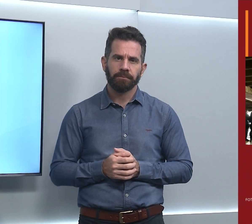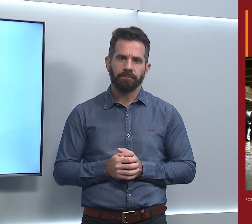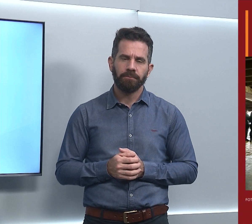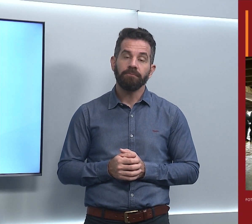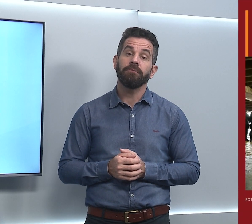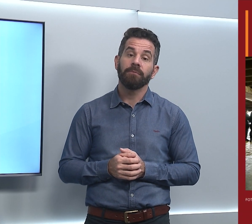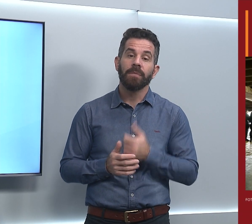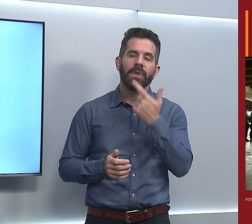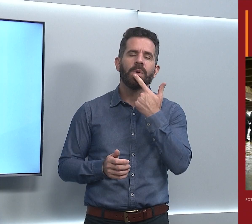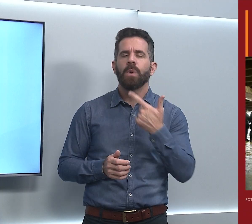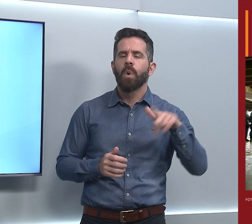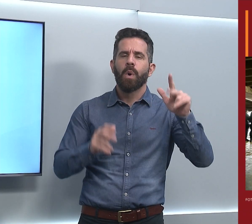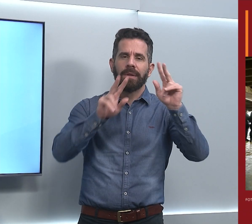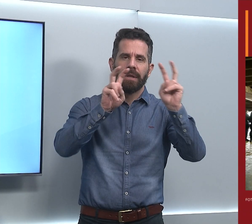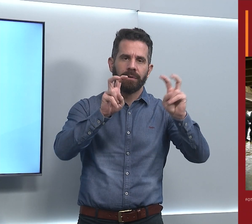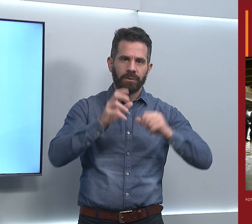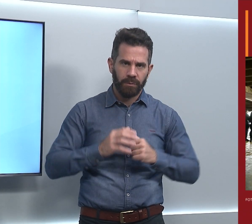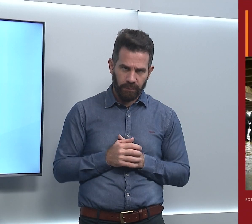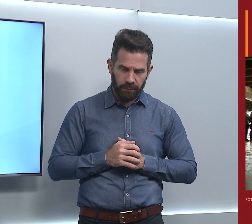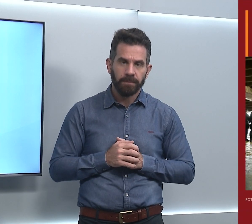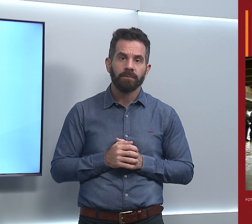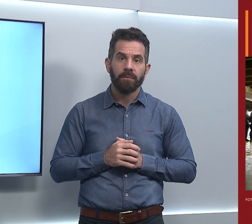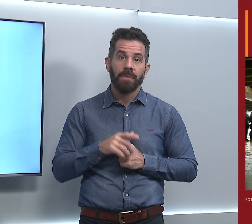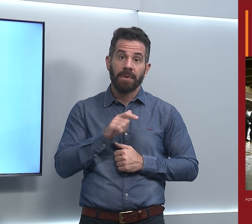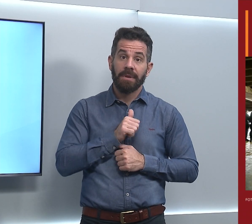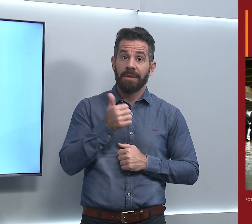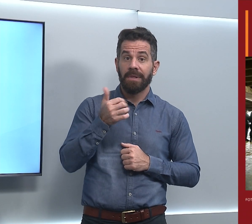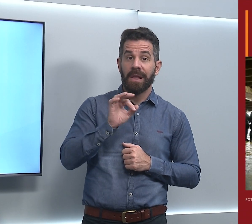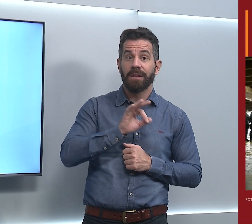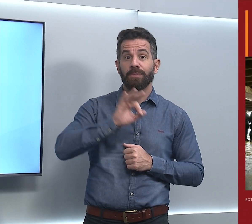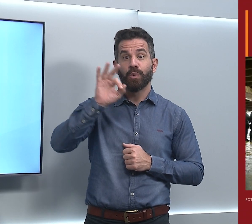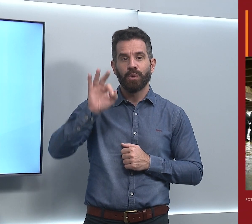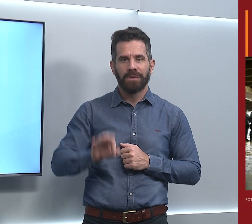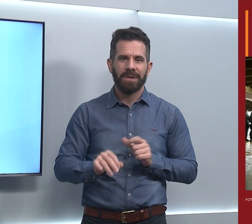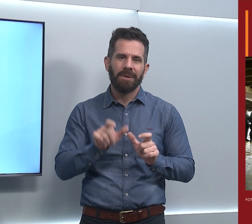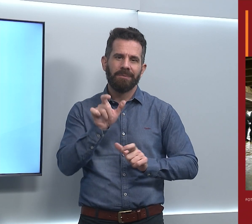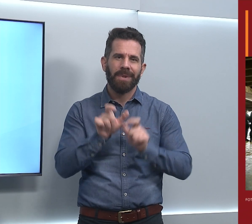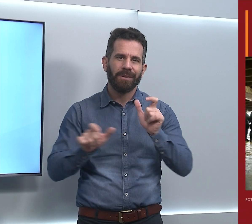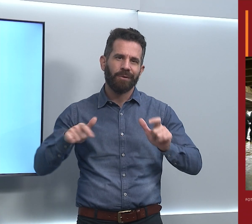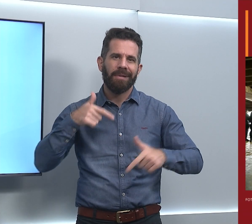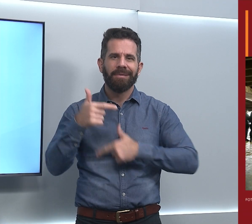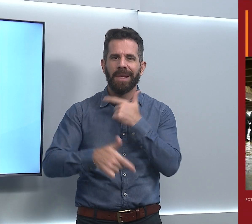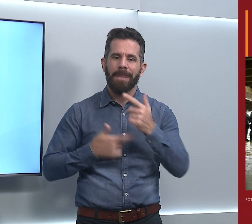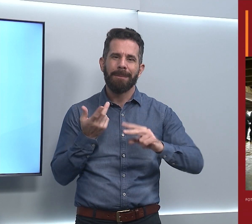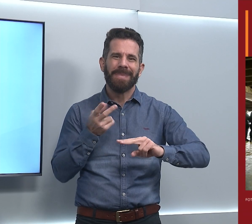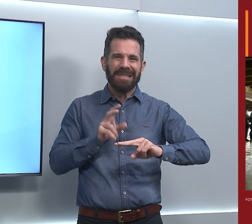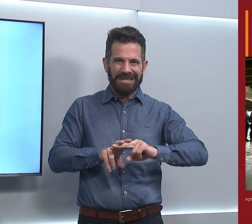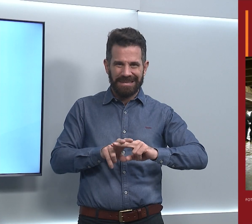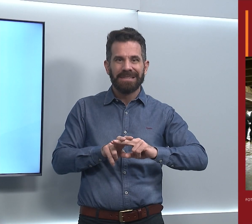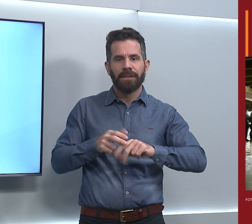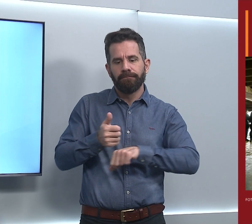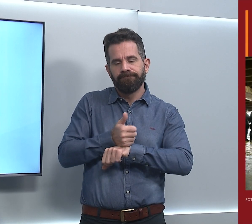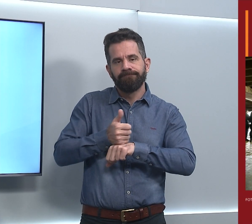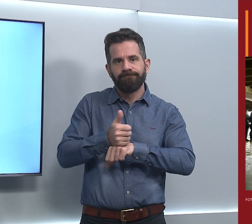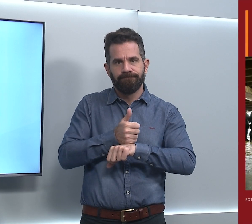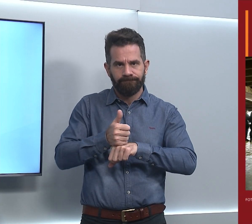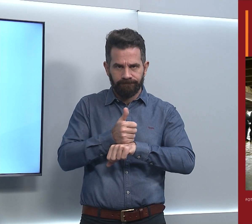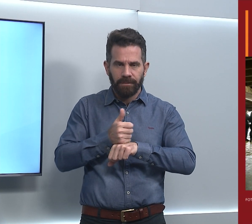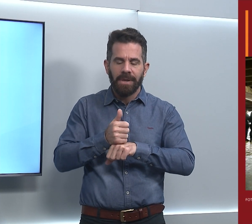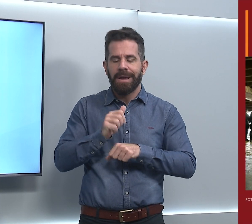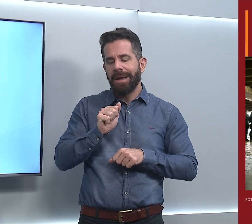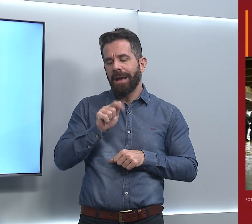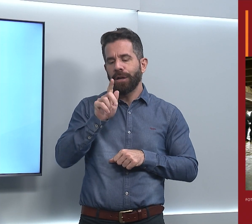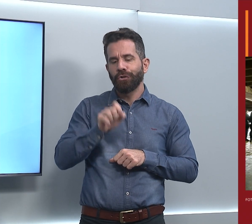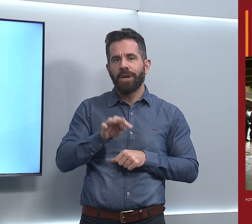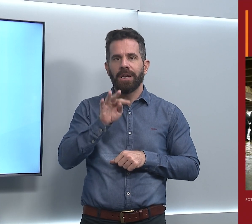E mudando de assunto, pelo menos 10% dos agentes penitenciários do país já tiveram um diagnóstico de